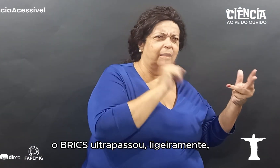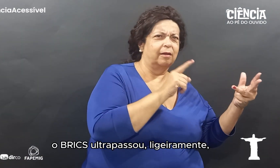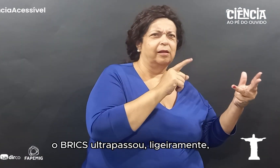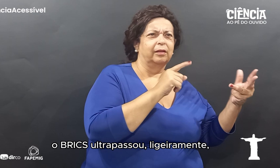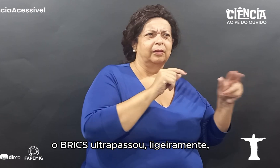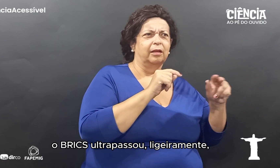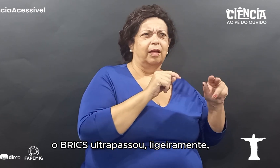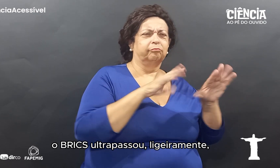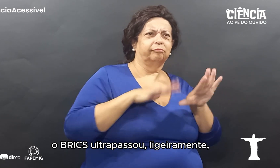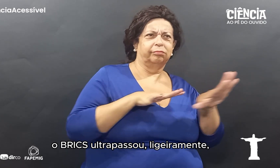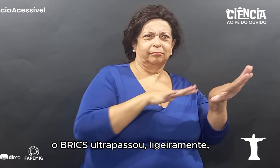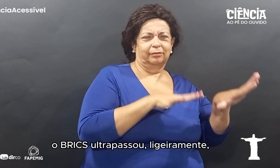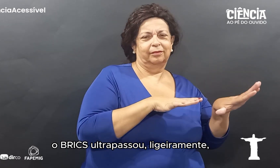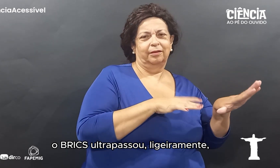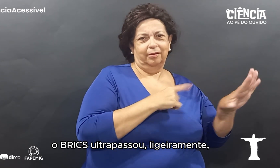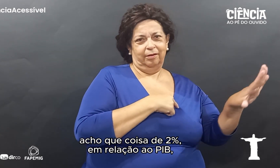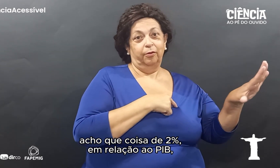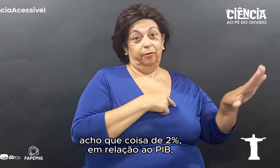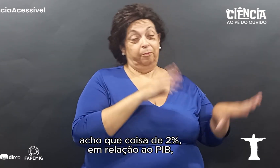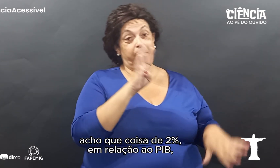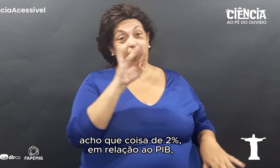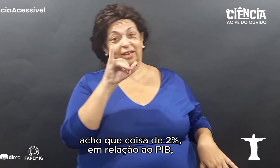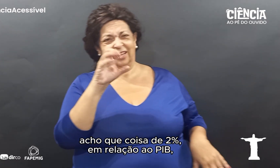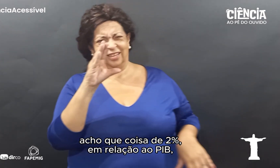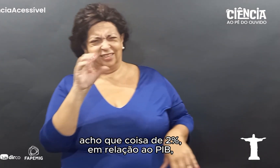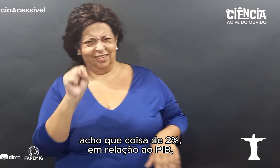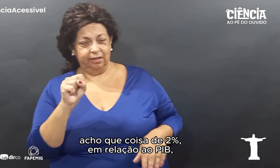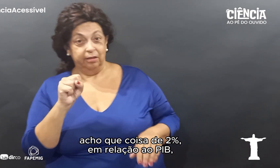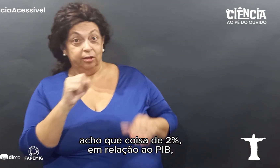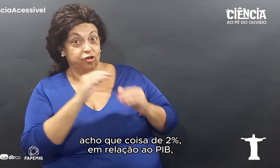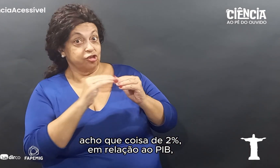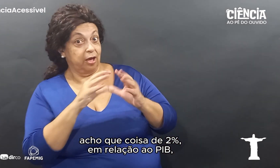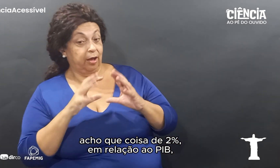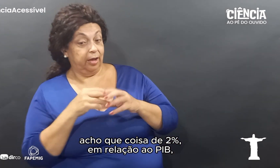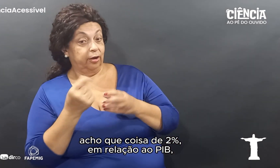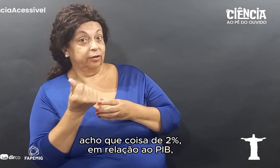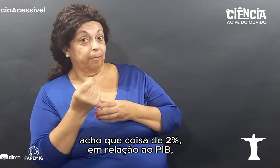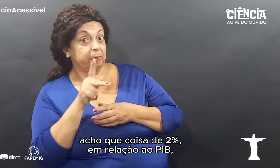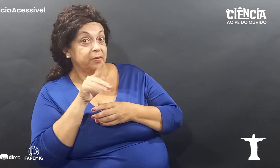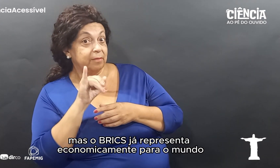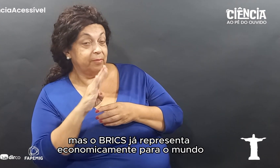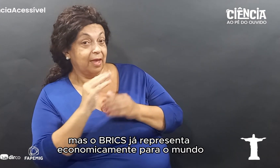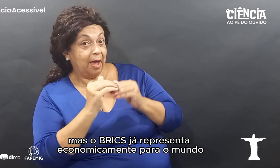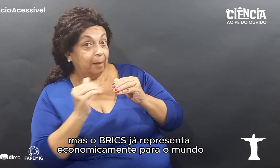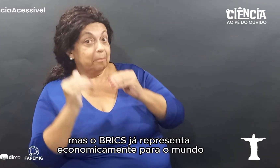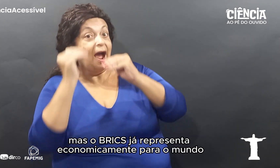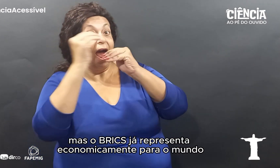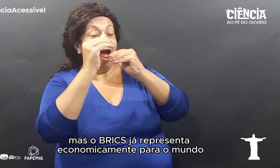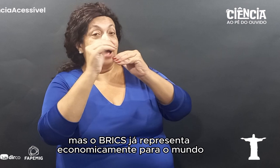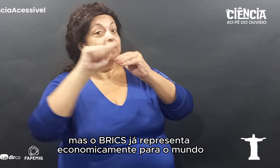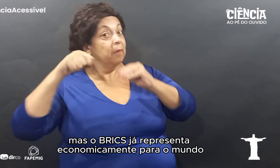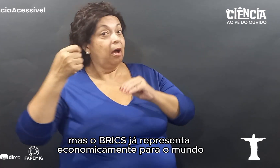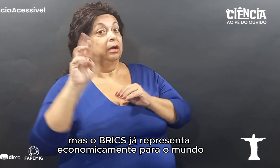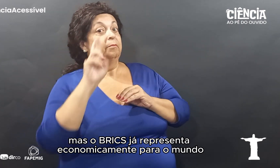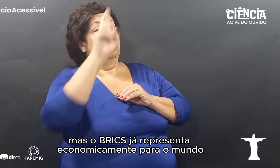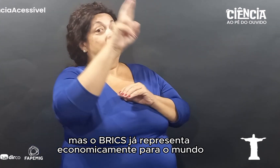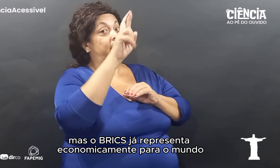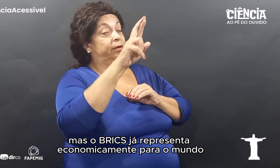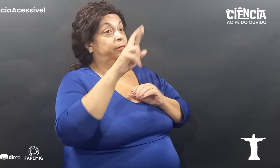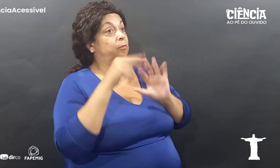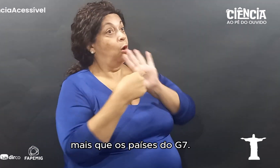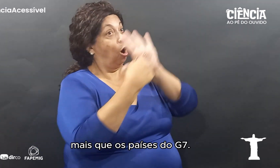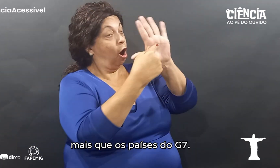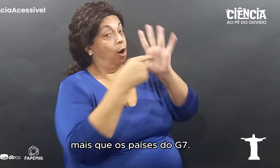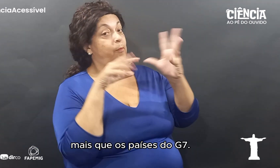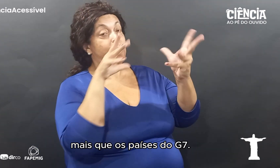o BRICS ultrapassou ligeiramente, acho que coisa de 2% em relação ao PIB, mas o BRICS já representa economicamente para o